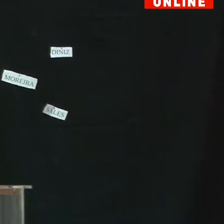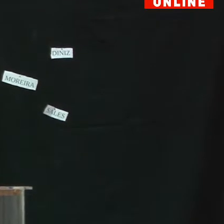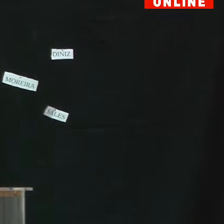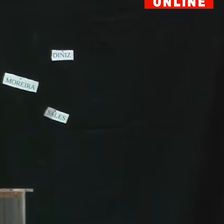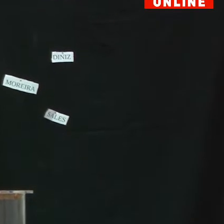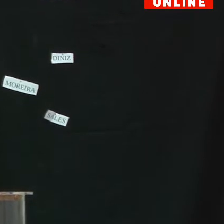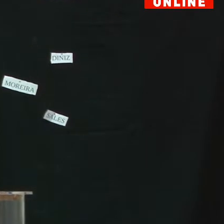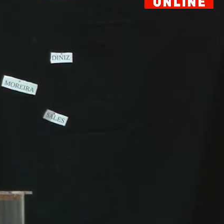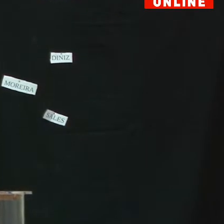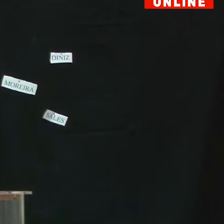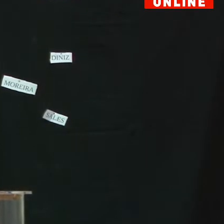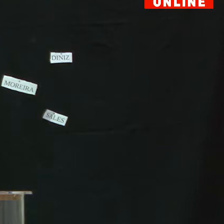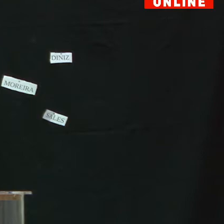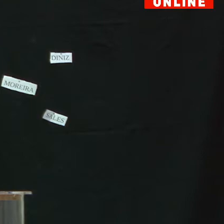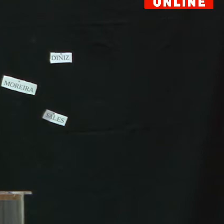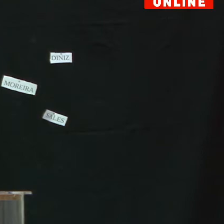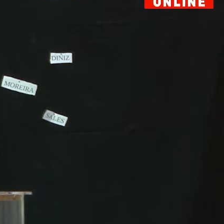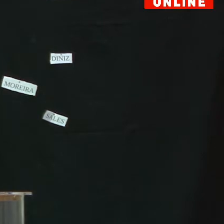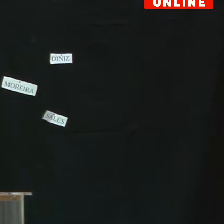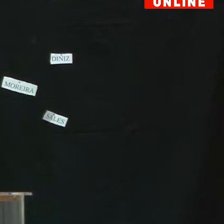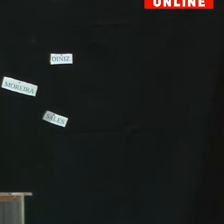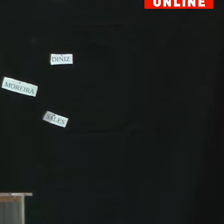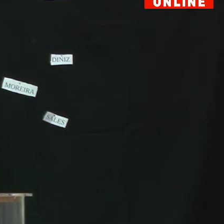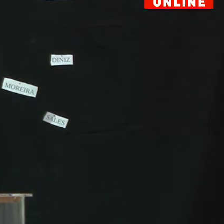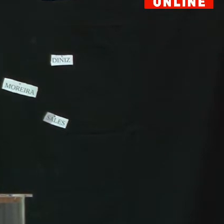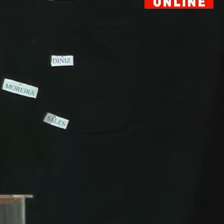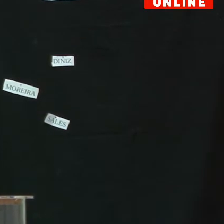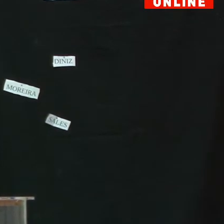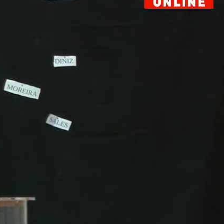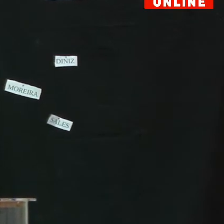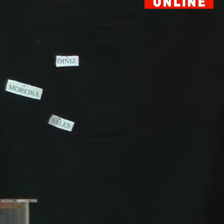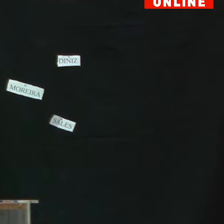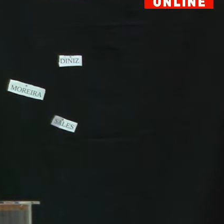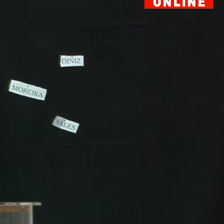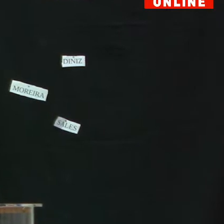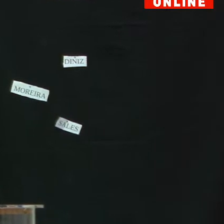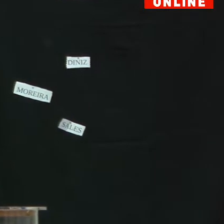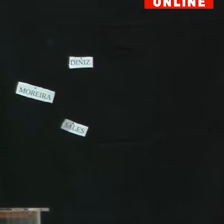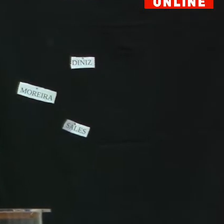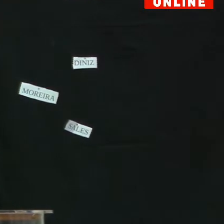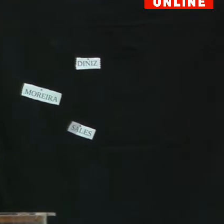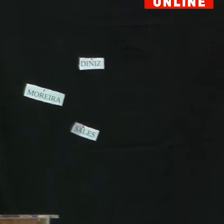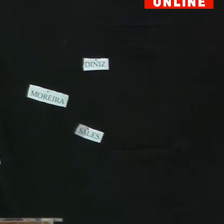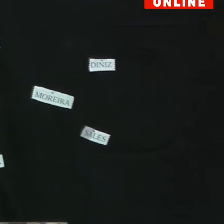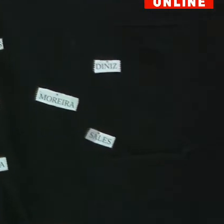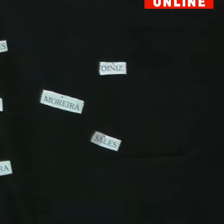19 significa que ele passou no fogo para tirar as impurezas.